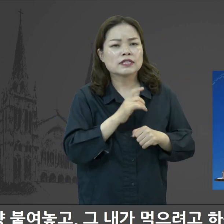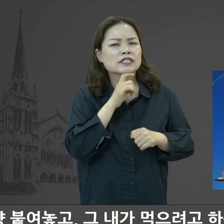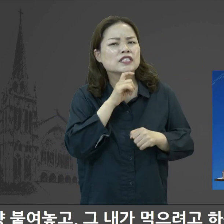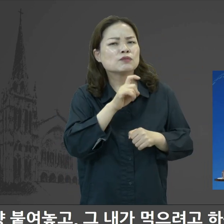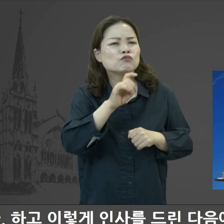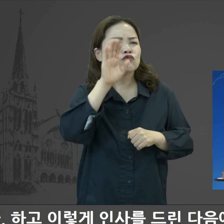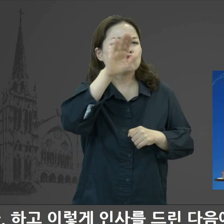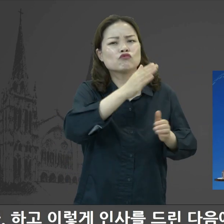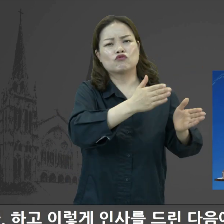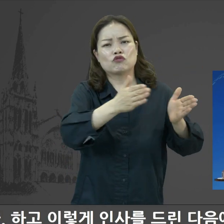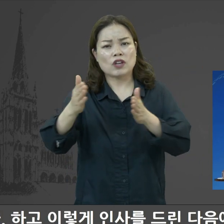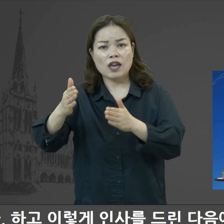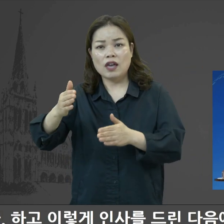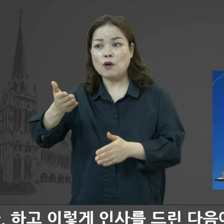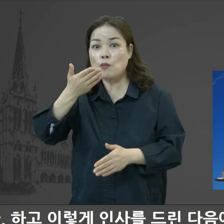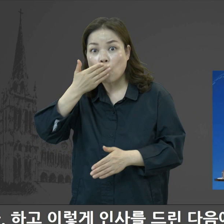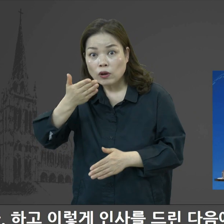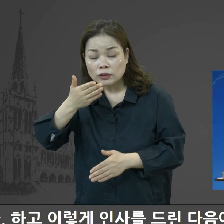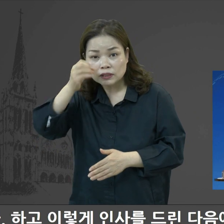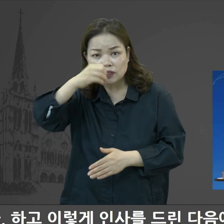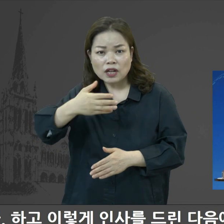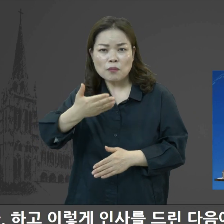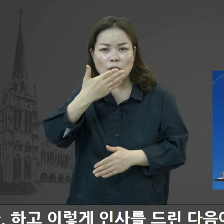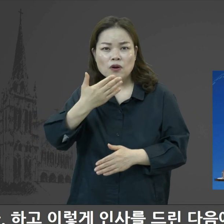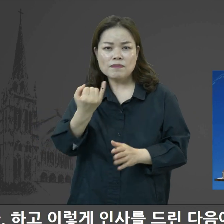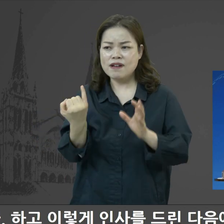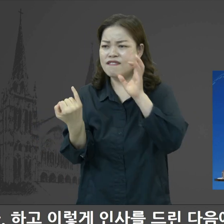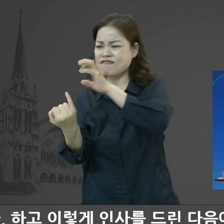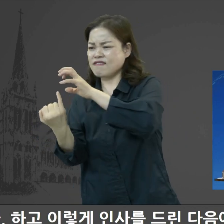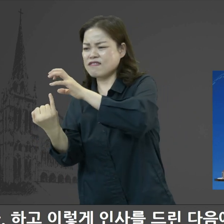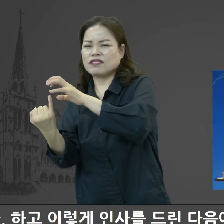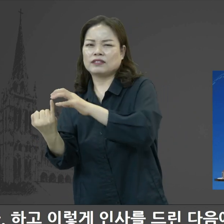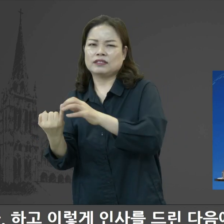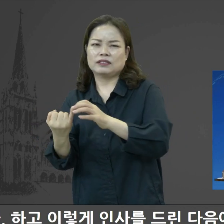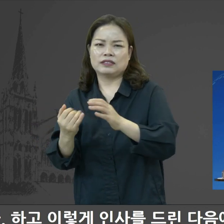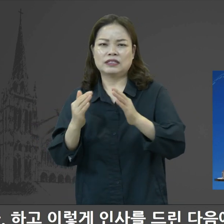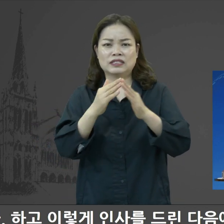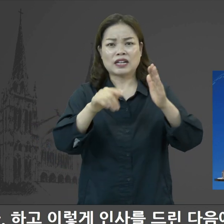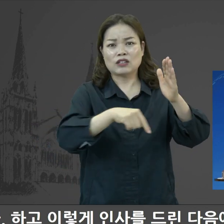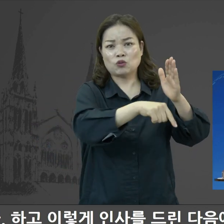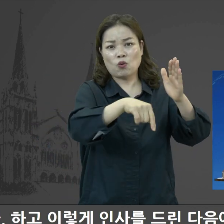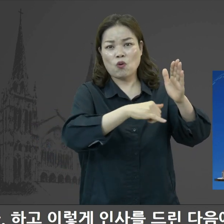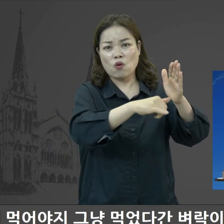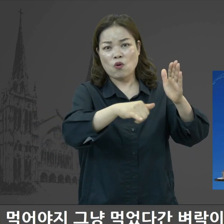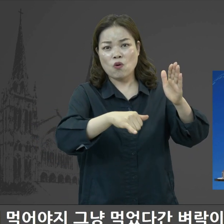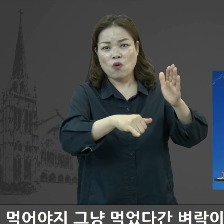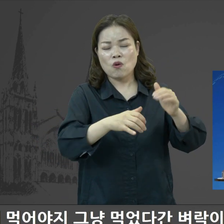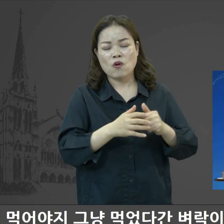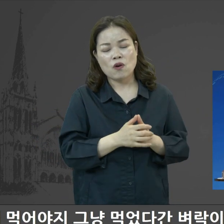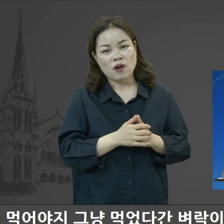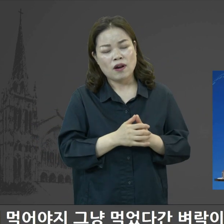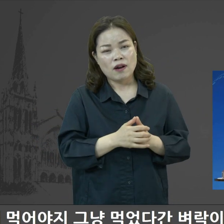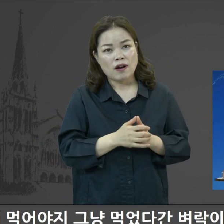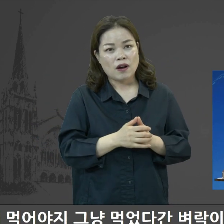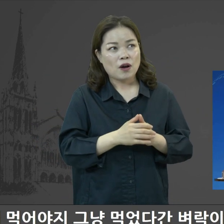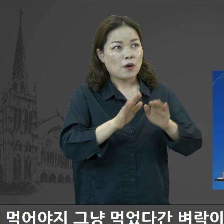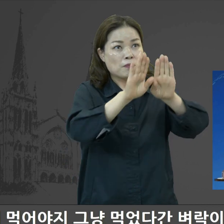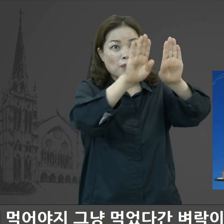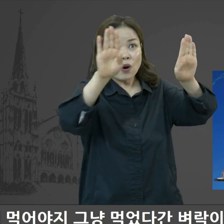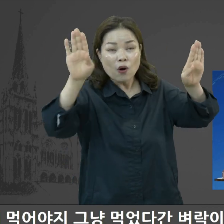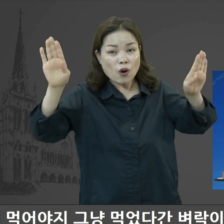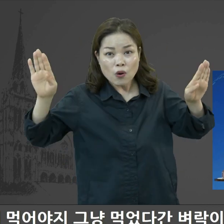10분 정도 지난 다음에 먹어야지 그냥 먹었다간 벼락이 떨어지는 그런 집안이었어요. 그냥 벽지가